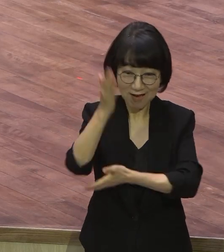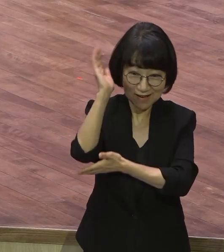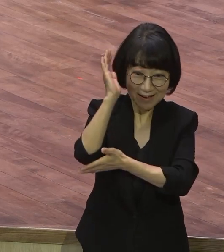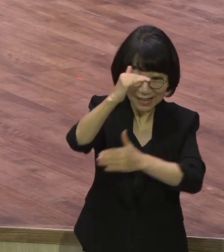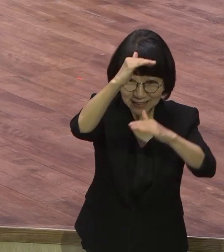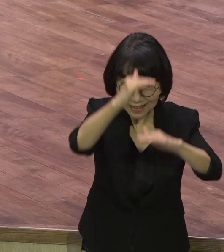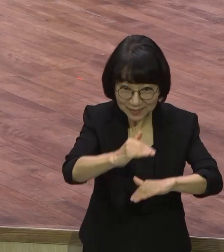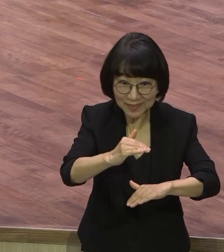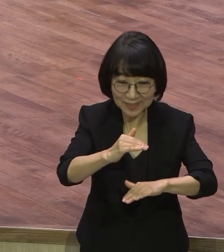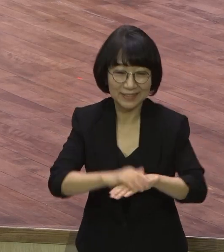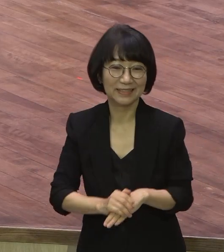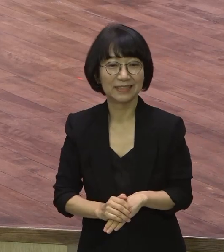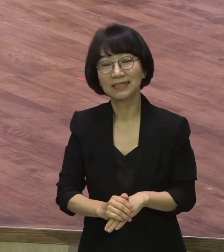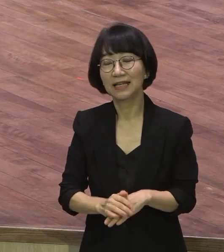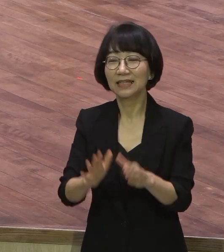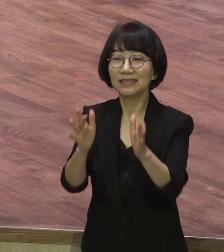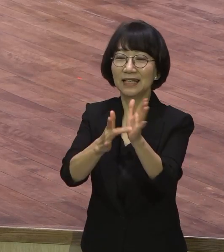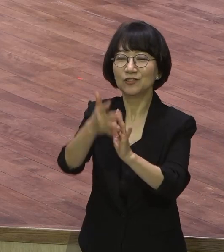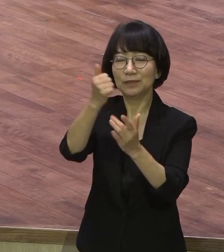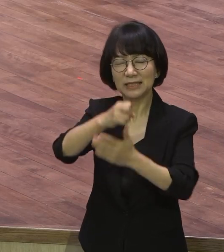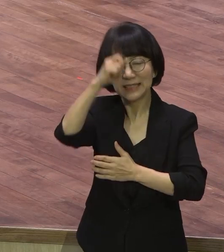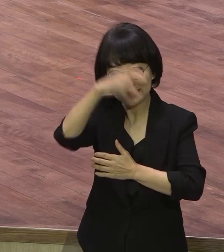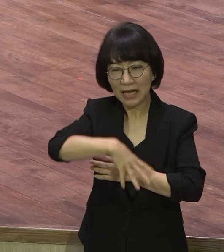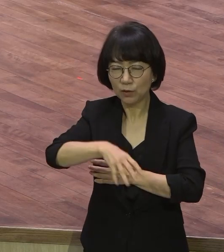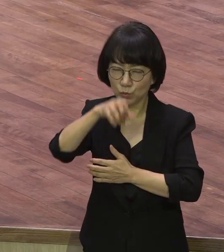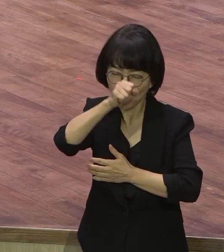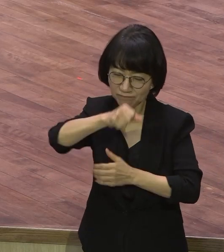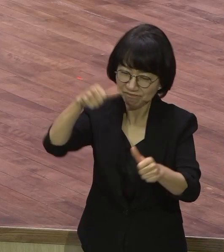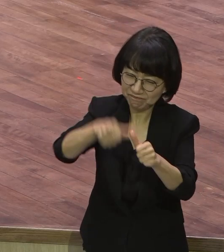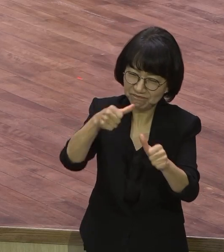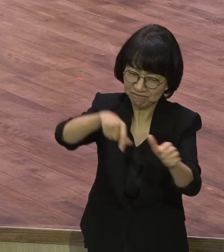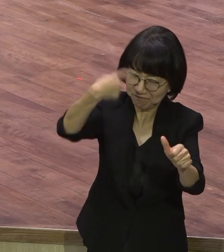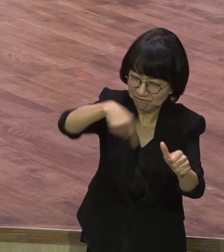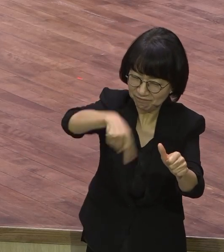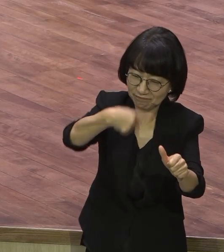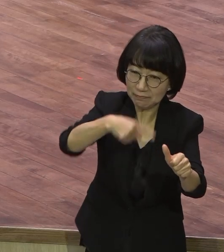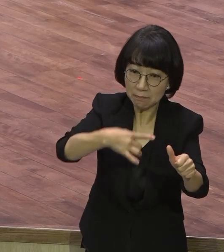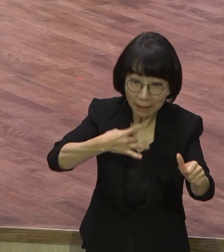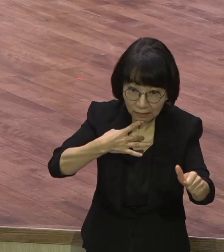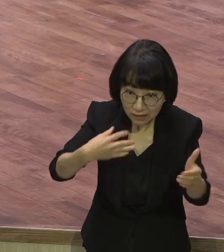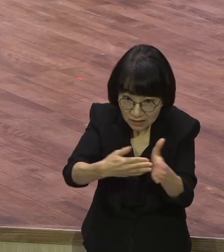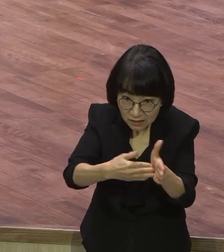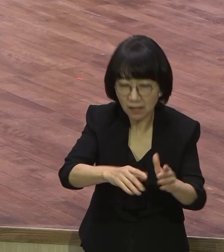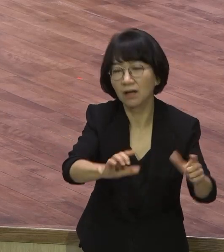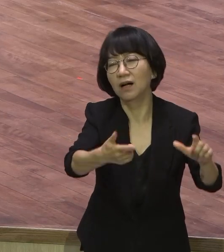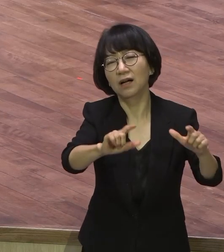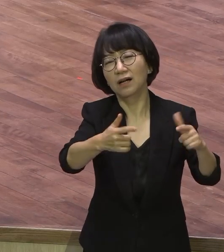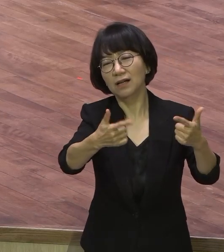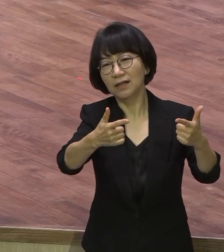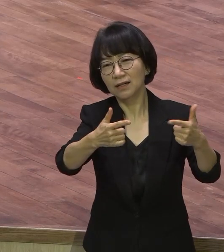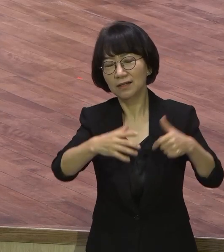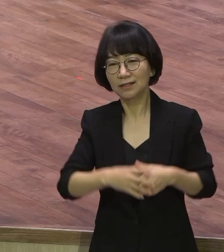예수님께서 단순히 교훈적으로 주신 말씀이 아니 교훈이 아니에요.